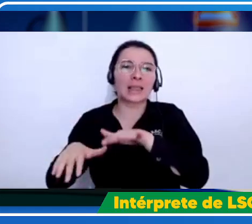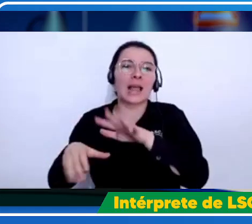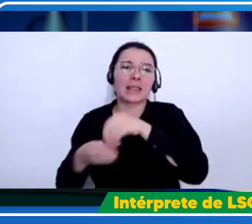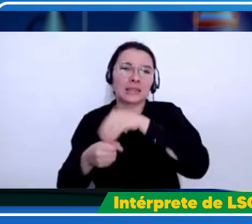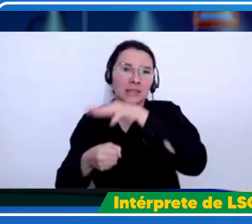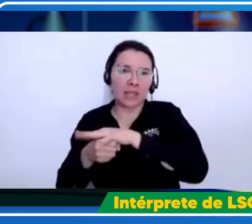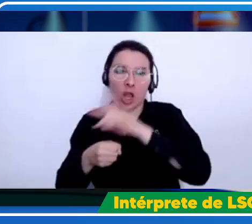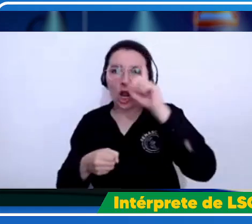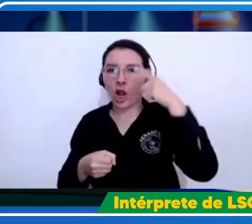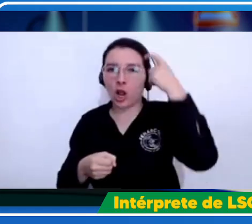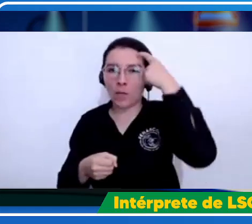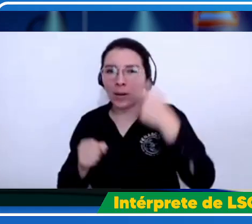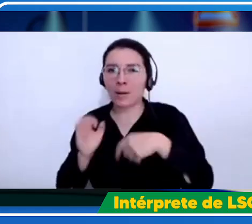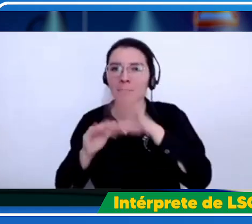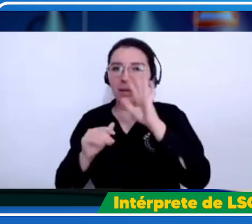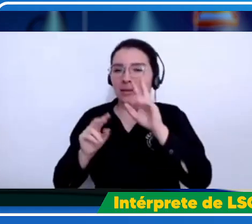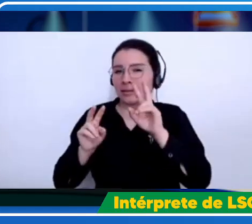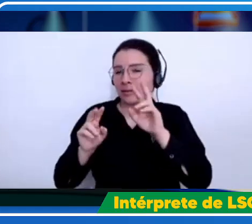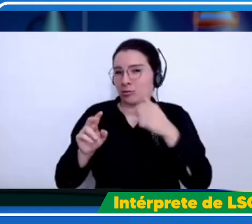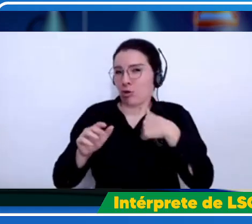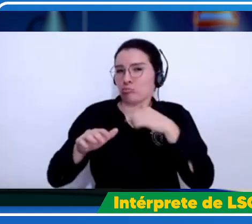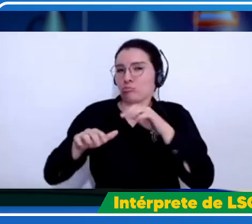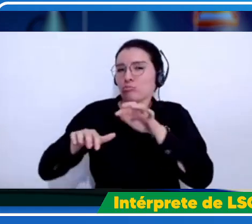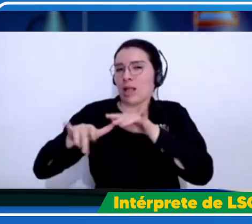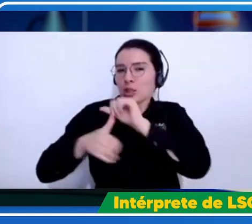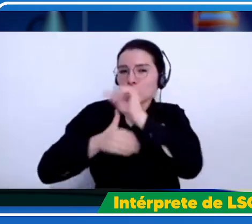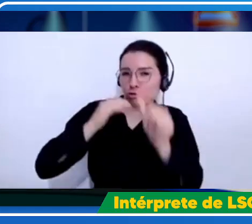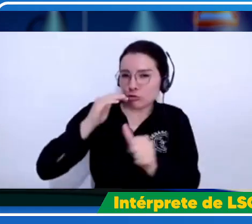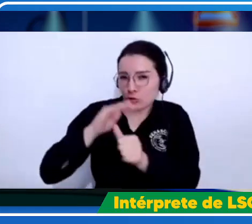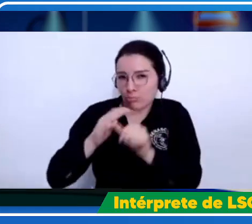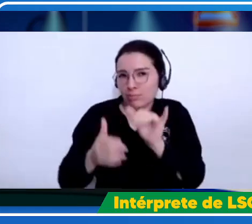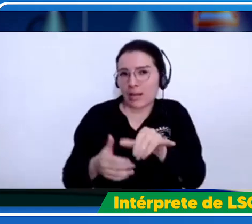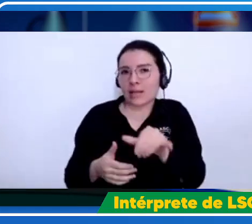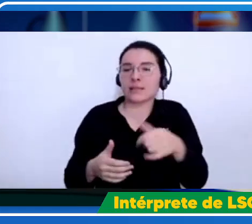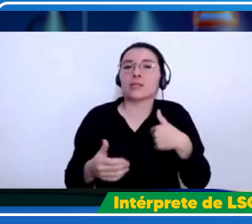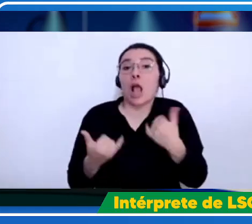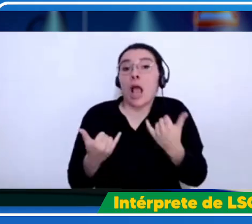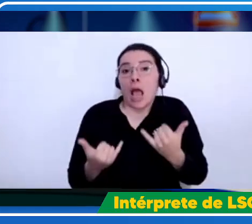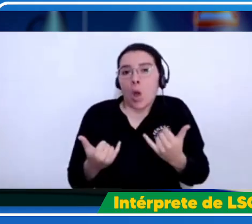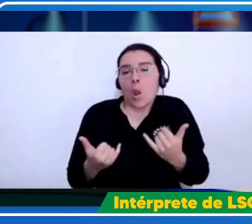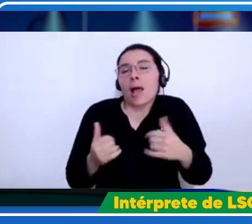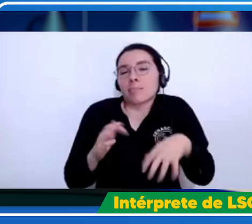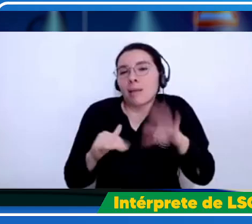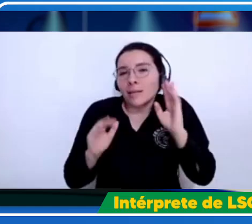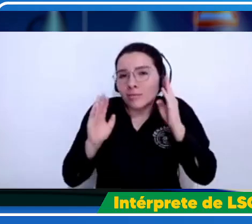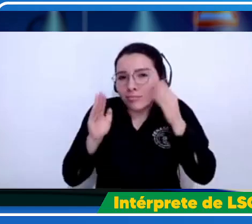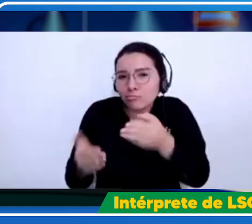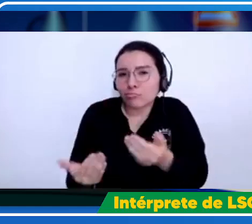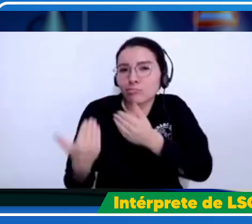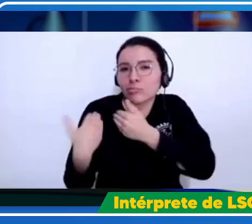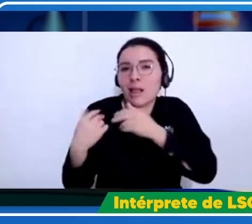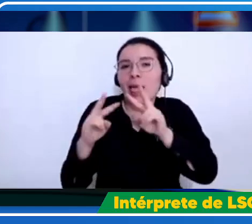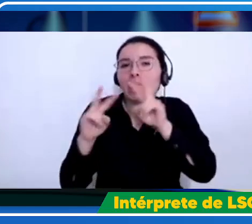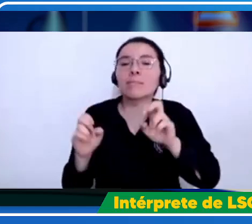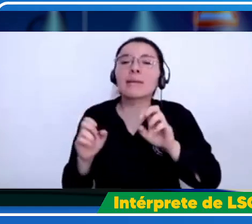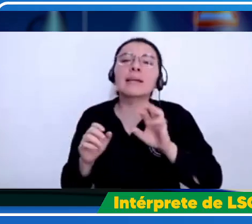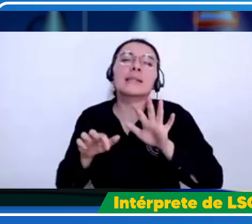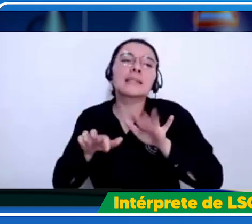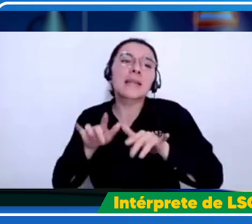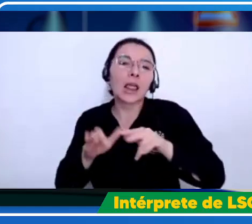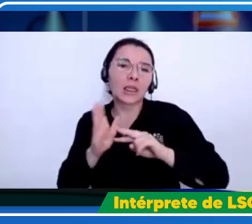Y actualmente pues funjo como secretario técnico del Sistema Distrital de